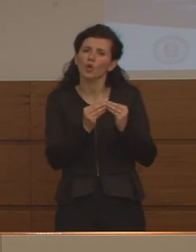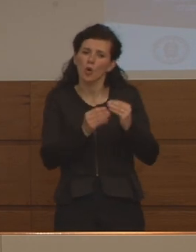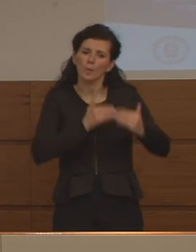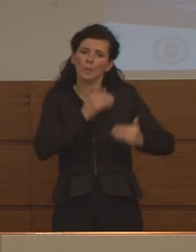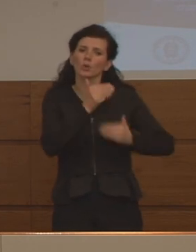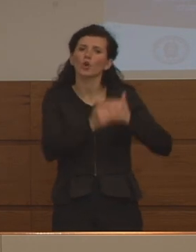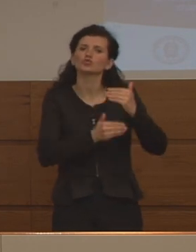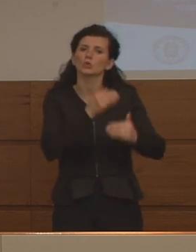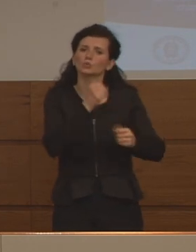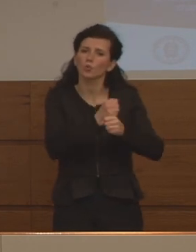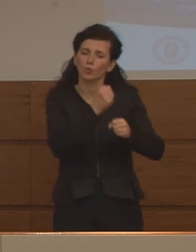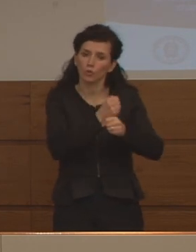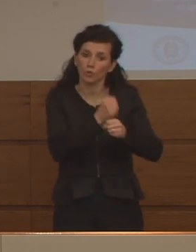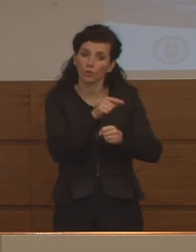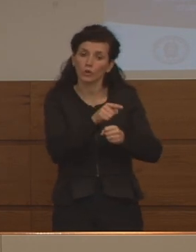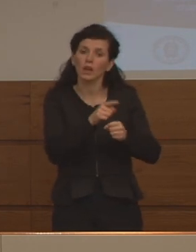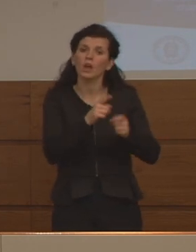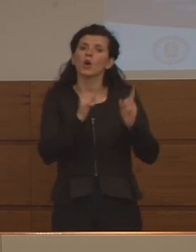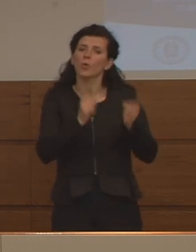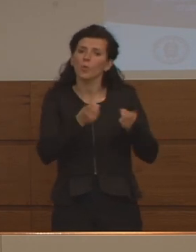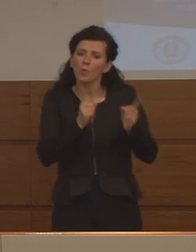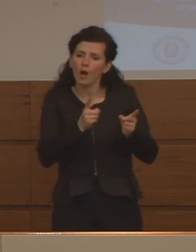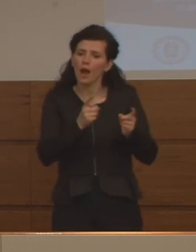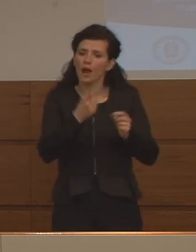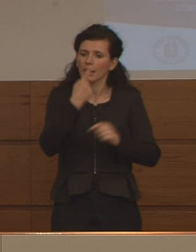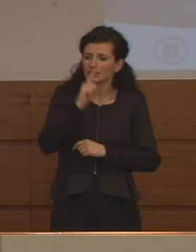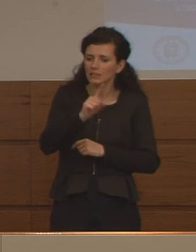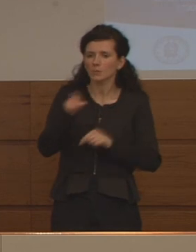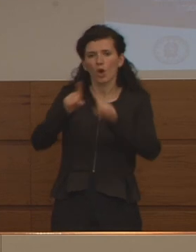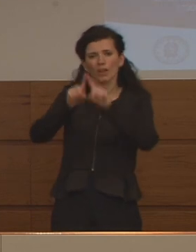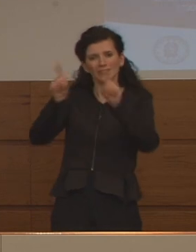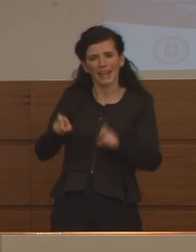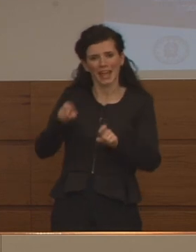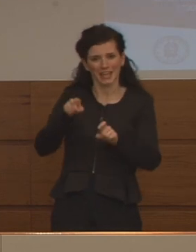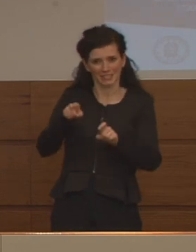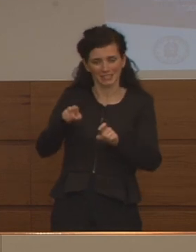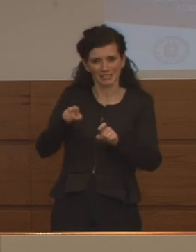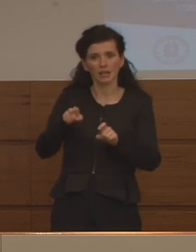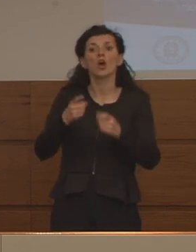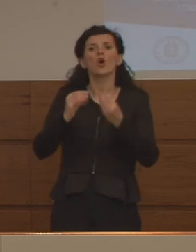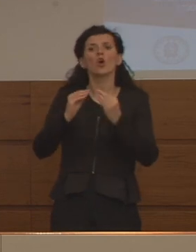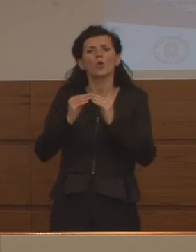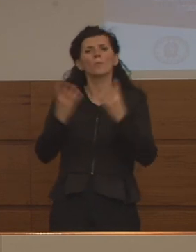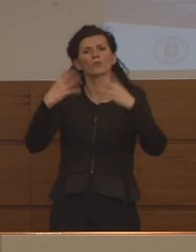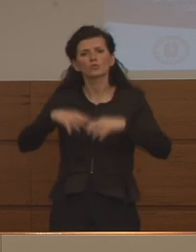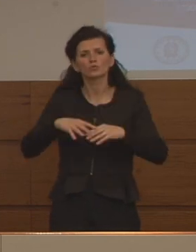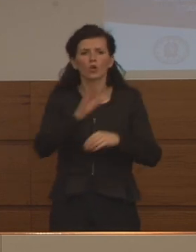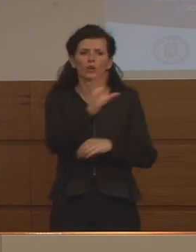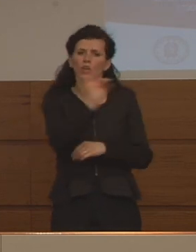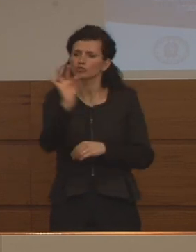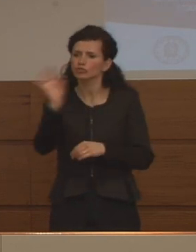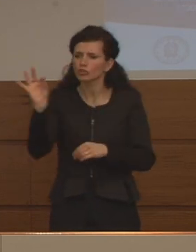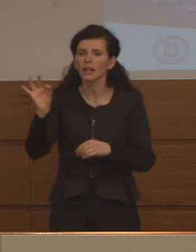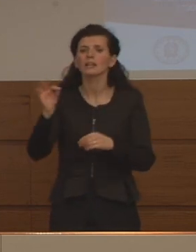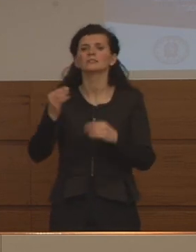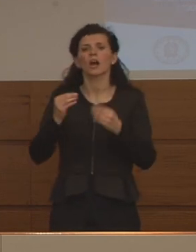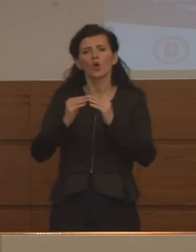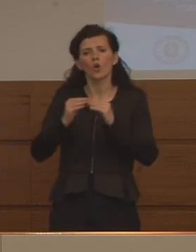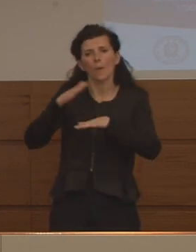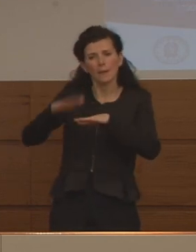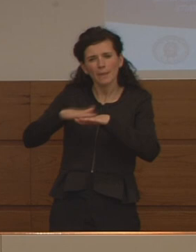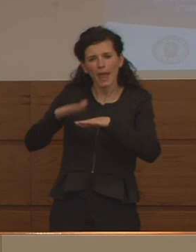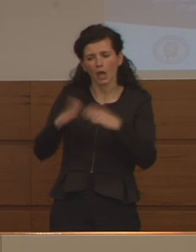di quello che sarà il dimensionamento campionario è la metodologia per condurre questi studi quindi